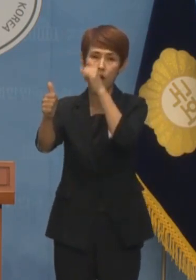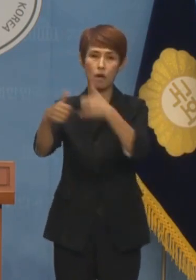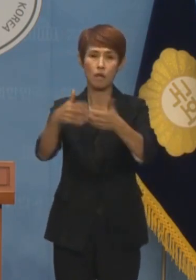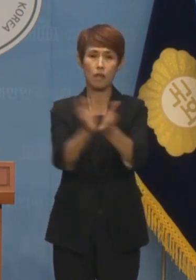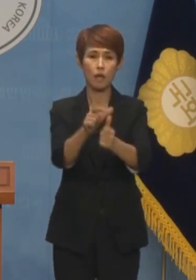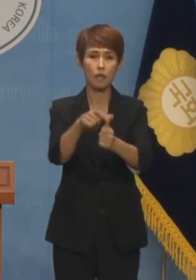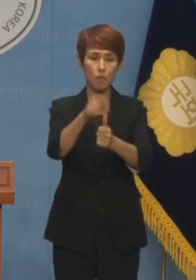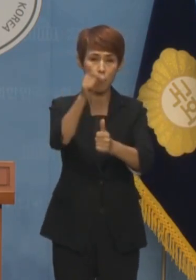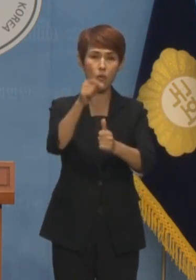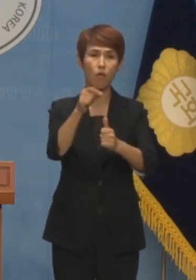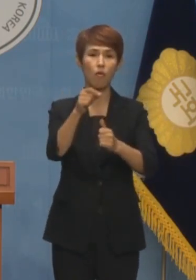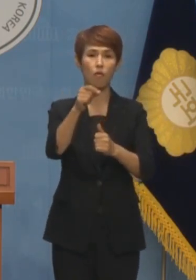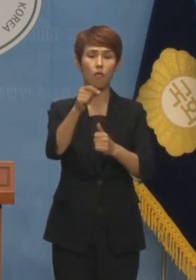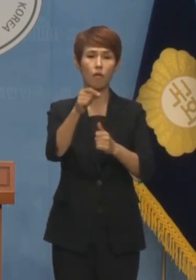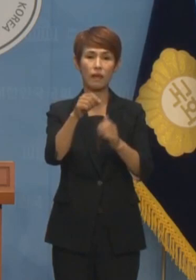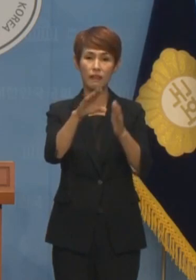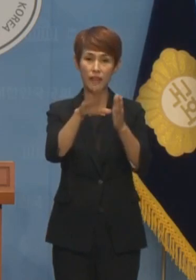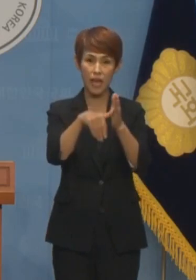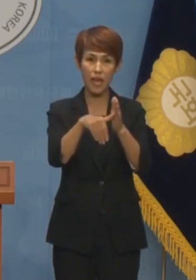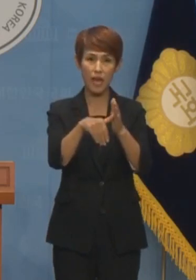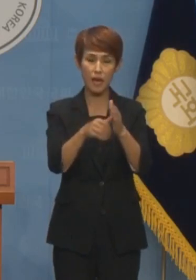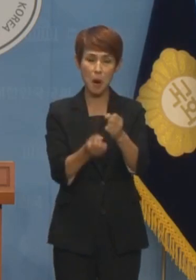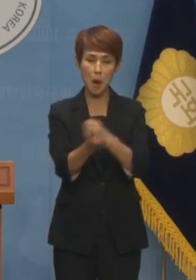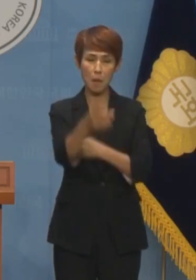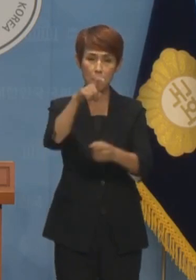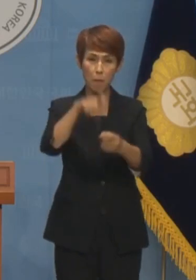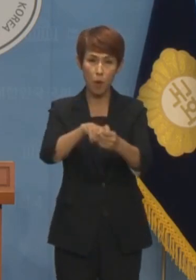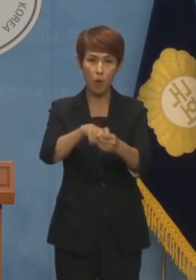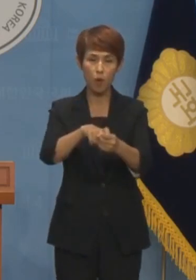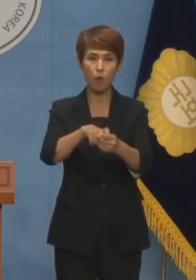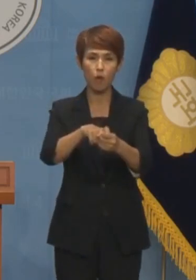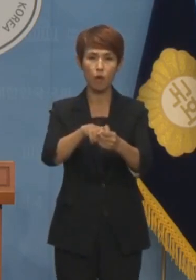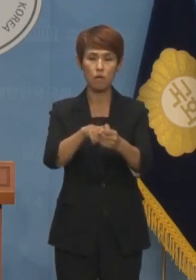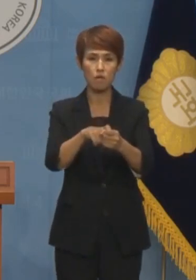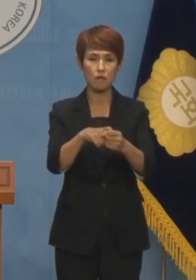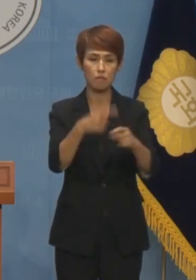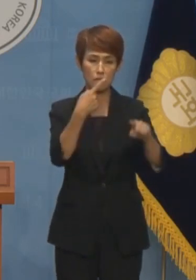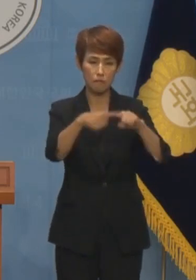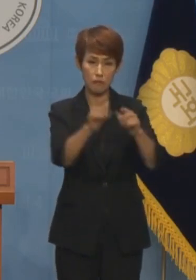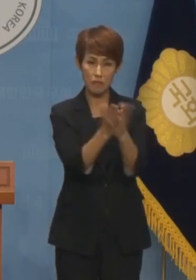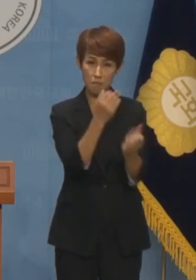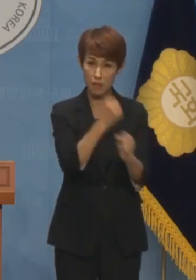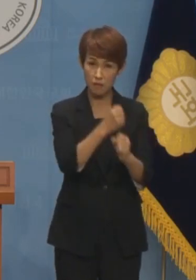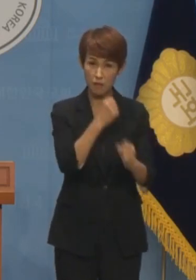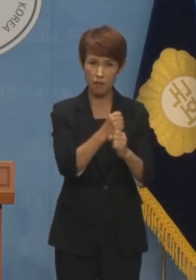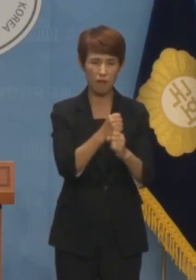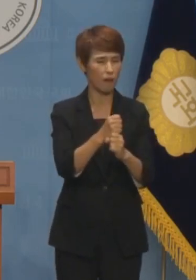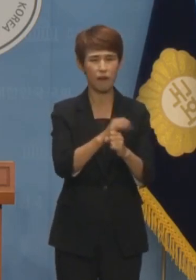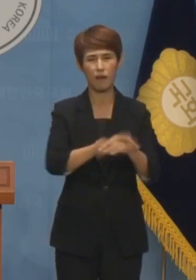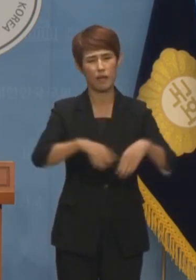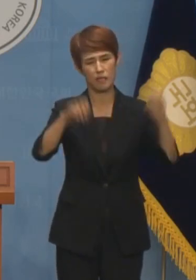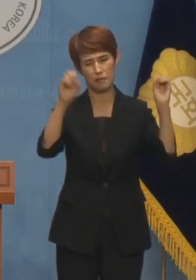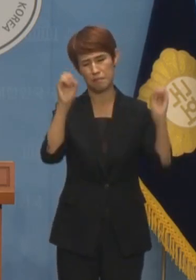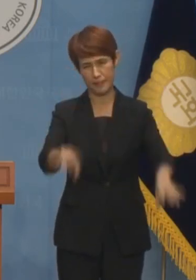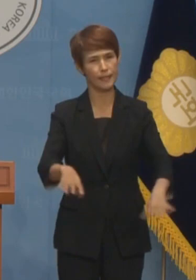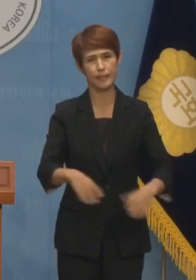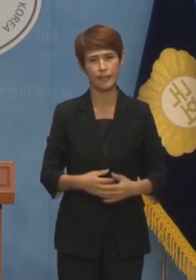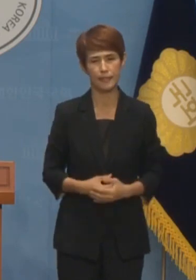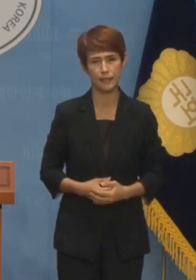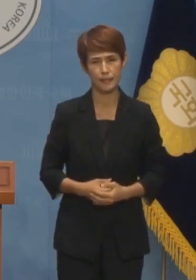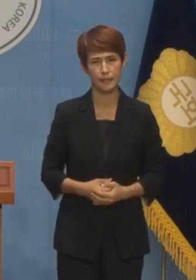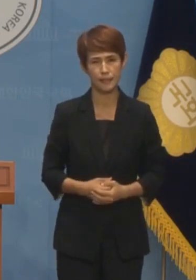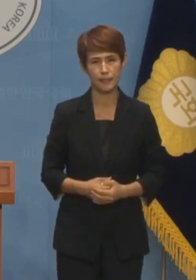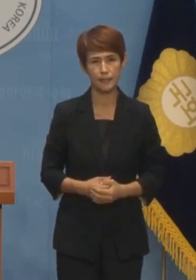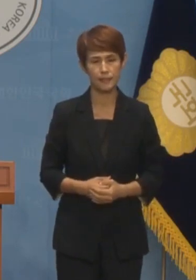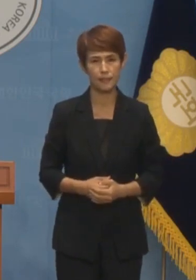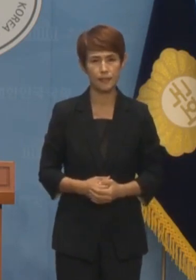선출에 영향을 주려는 의도로 발간하는 백서는 아무런 의미 없고 종이값이